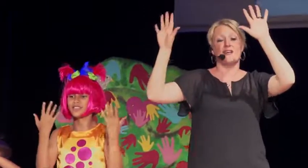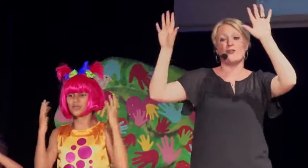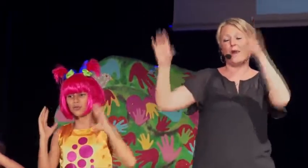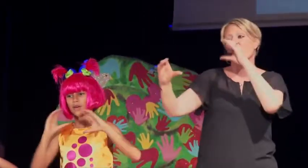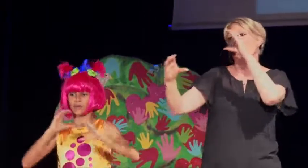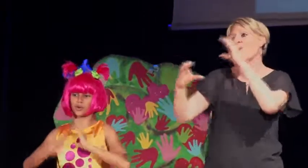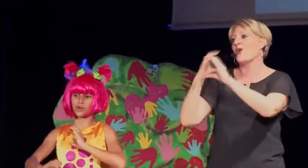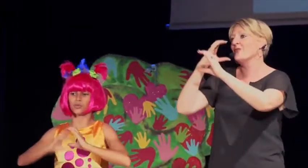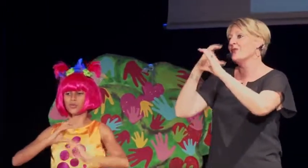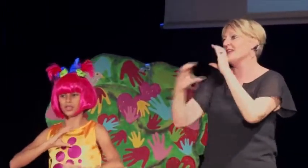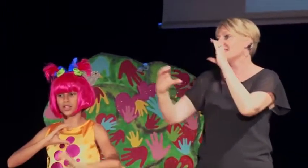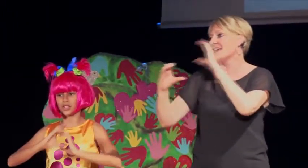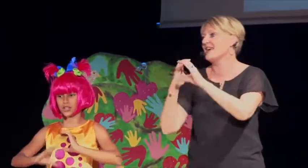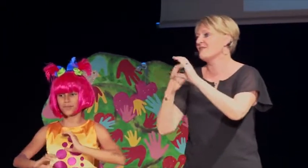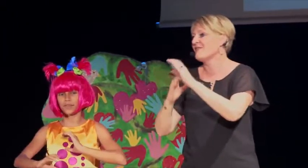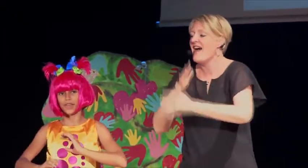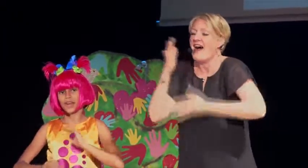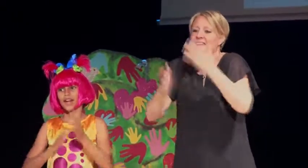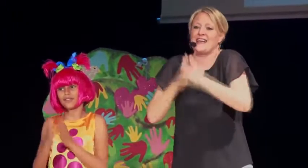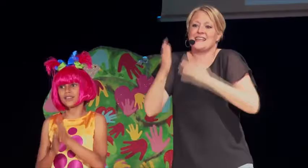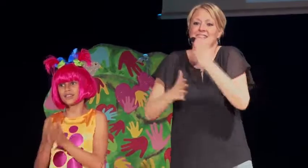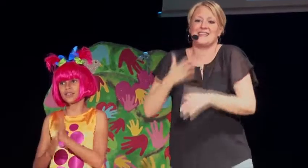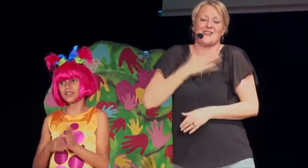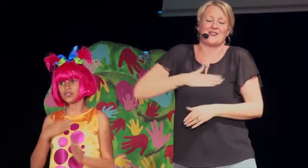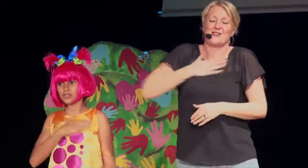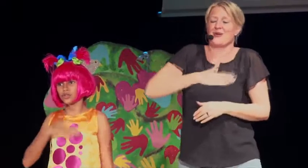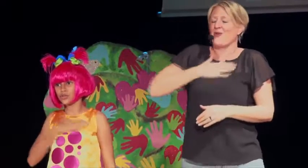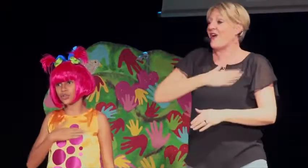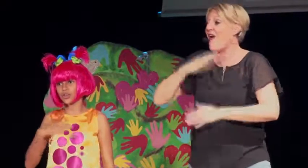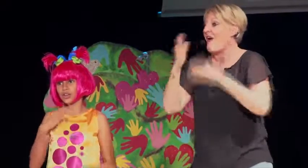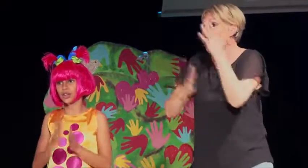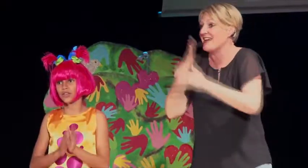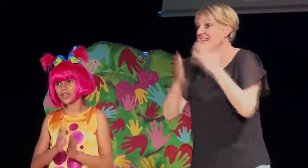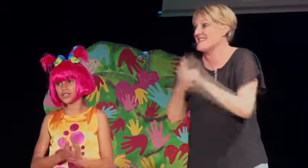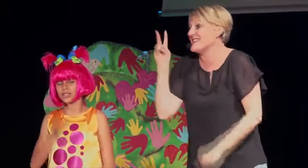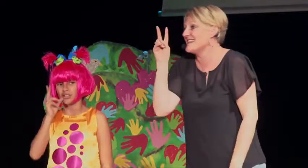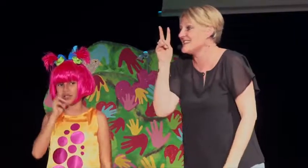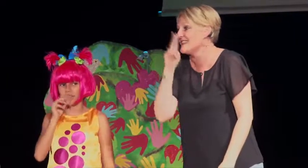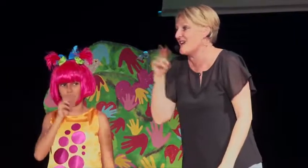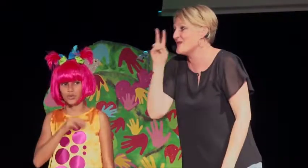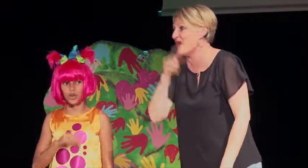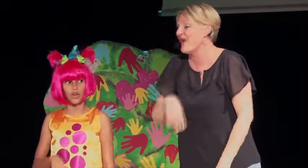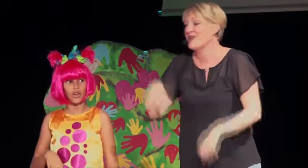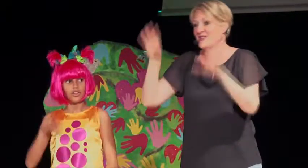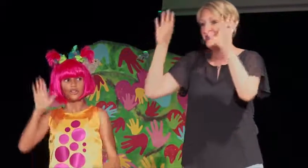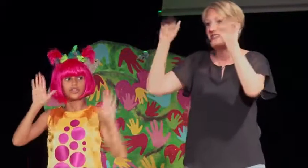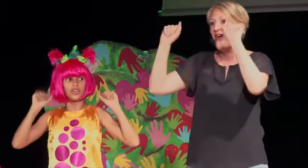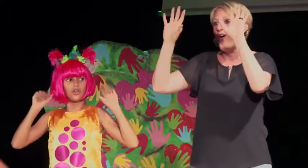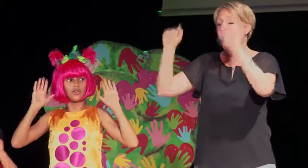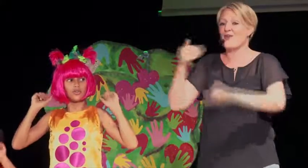deux mains pour communiquer. Avec les signes, je suis content. Avec les signes, c'est amusant. Je dis au